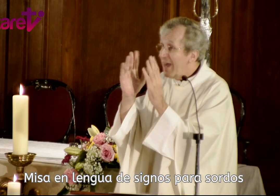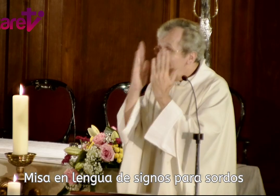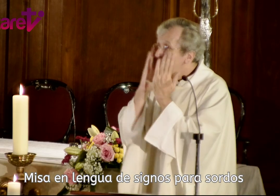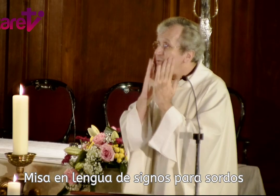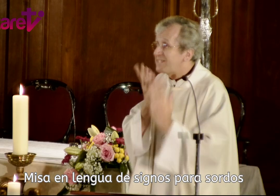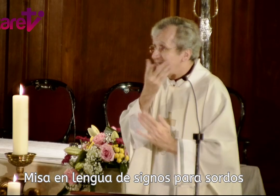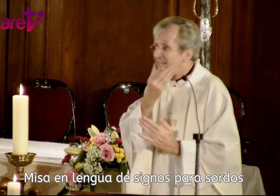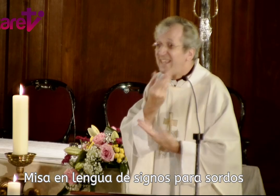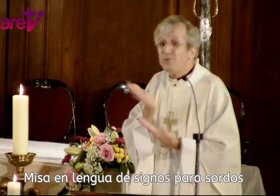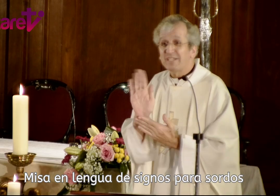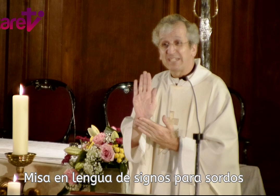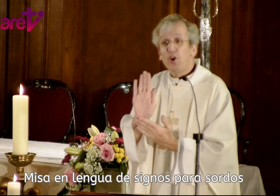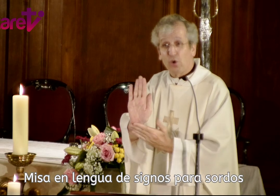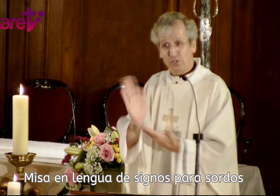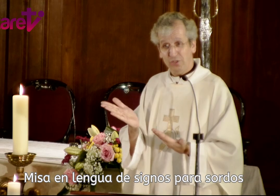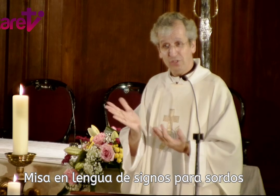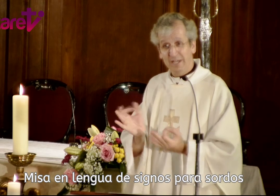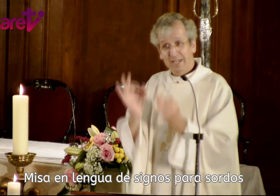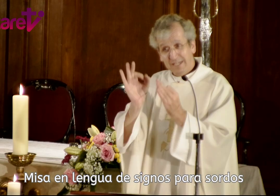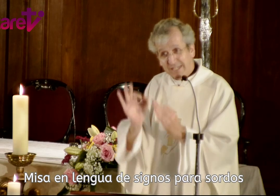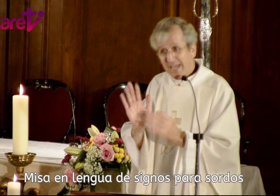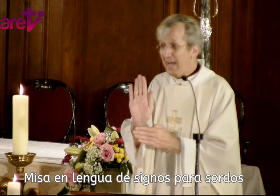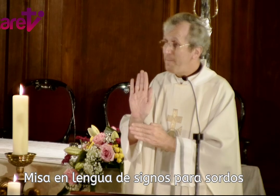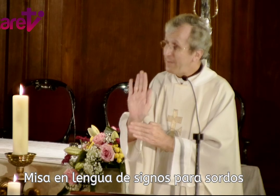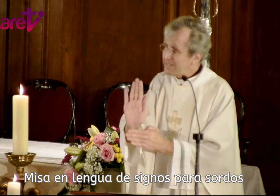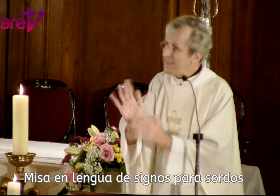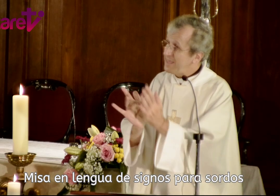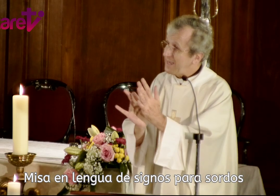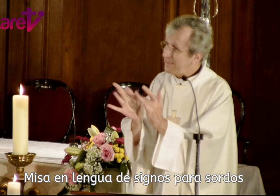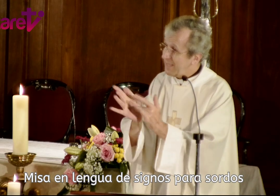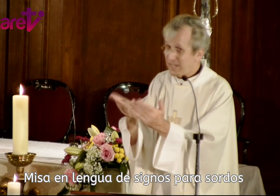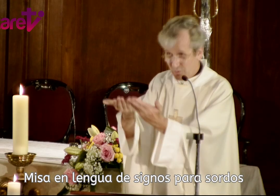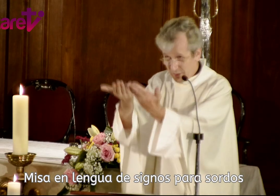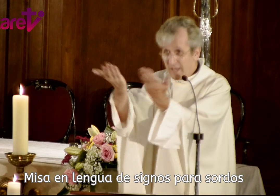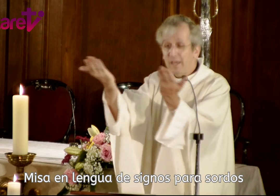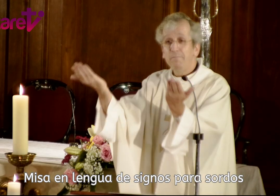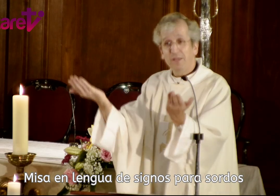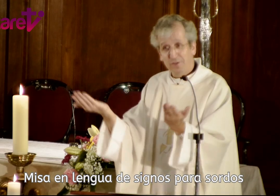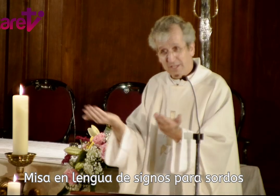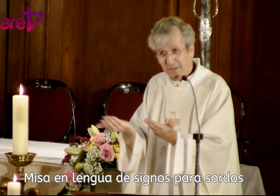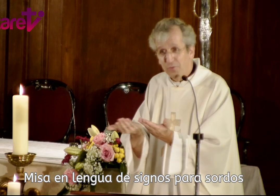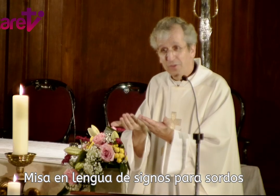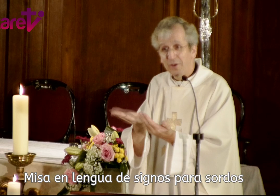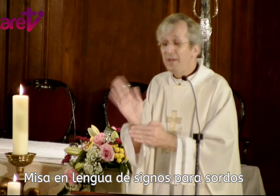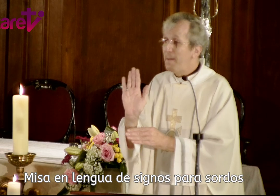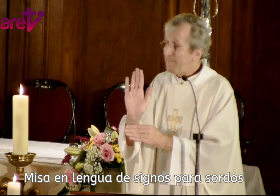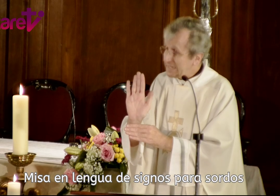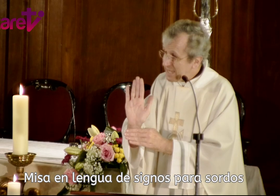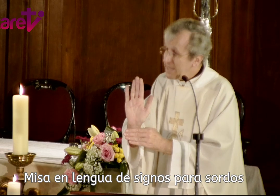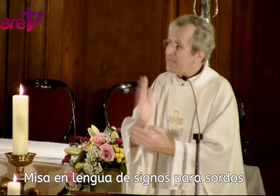de nuestras rostros sea presencia de Jesús en medio de este mundo. Presencia